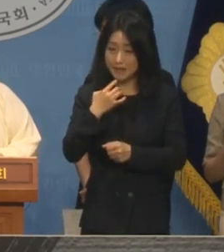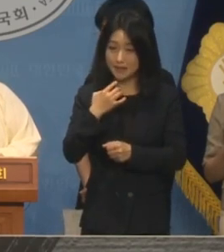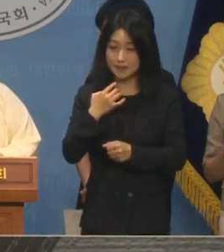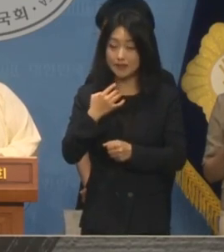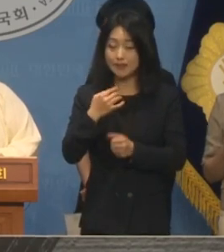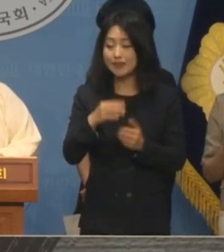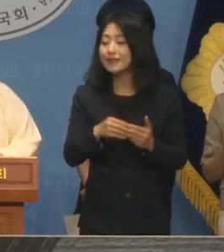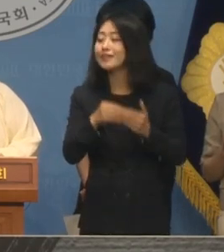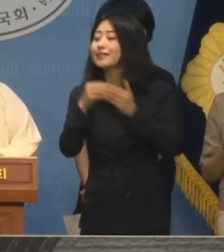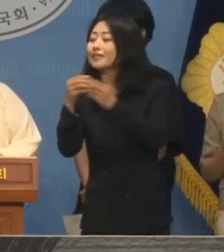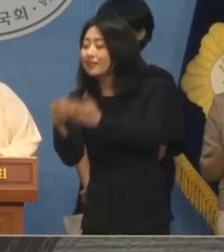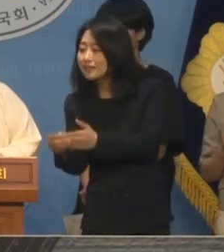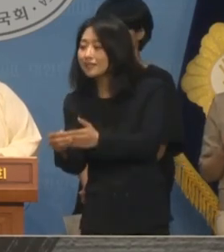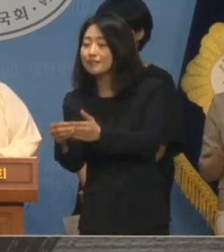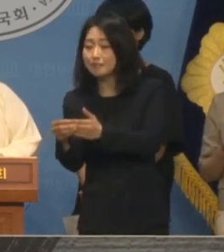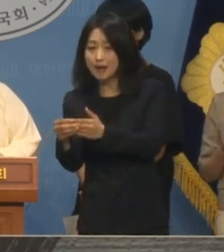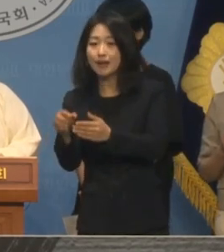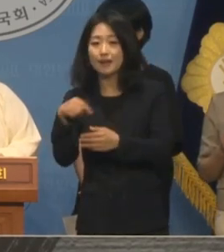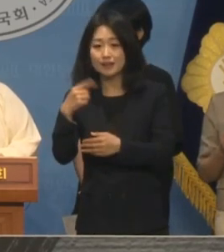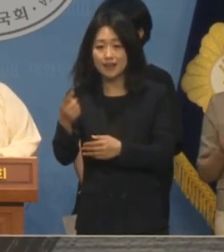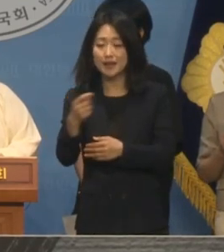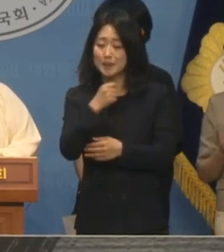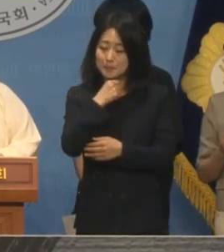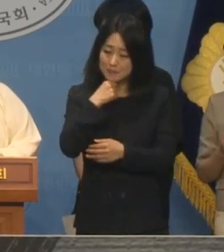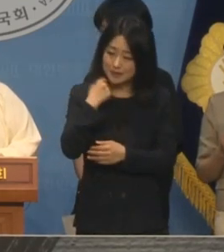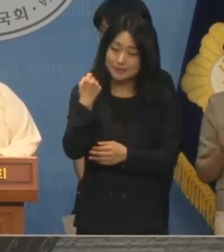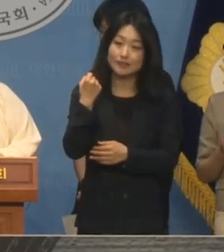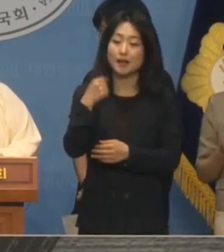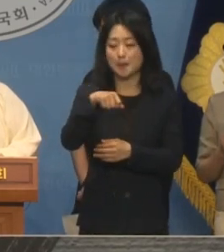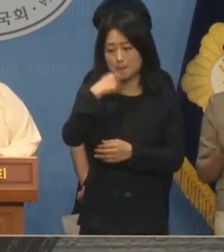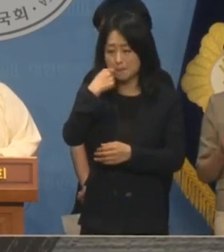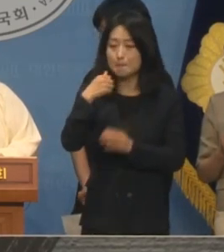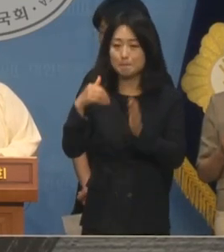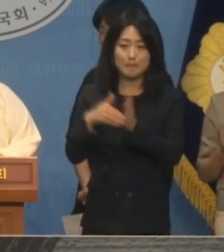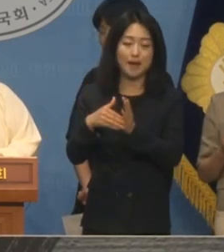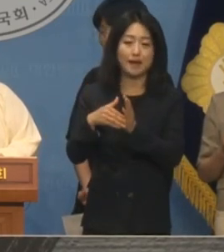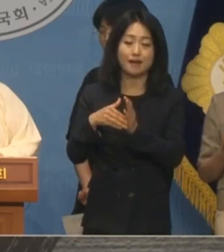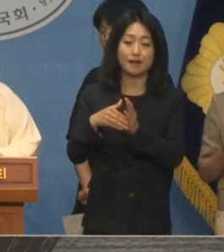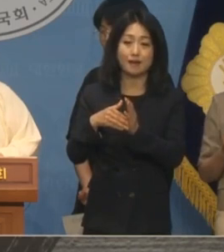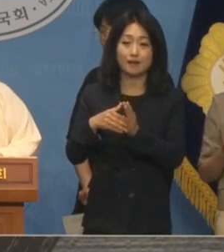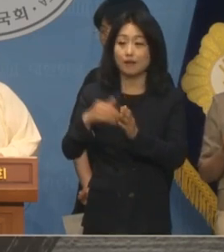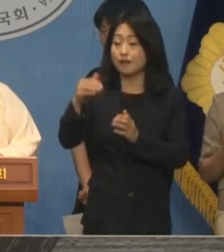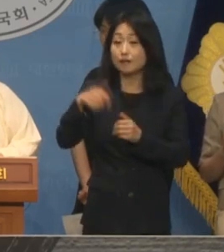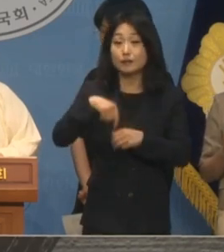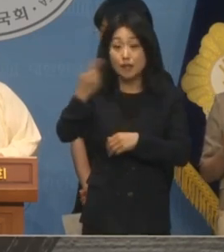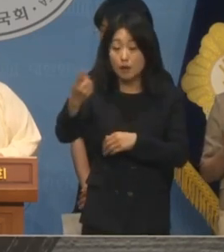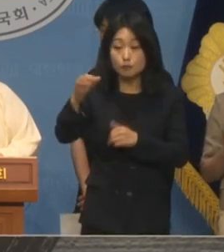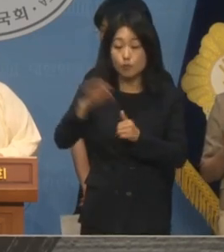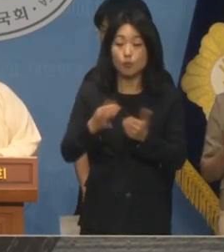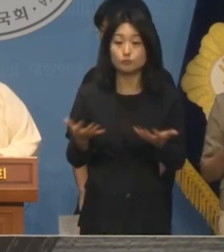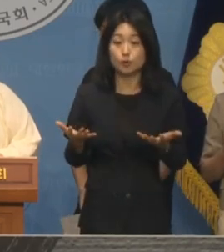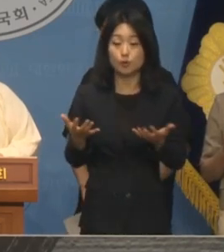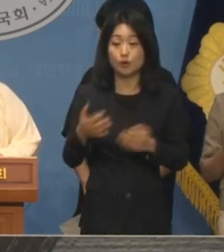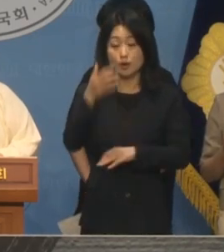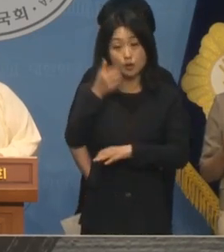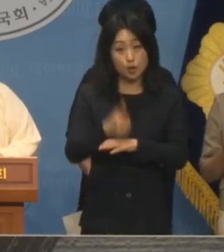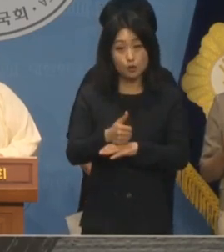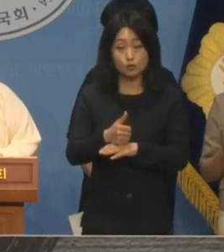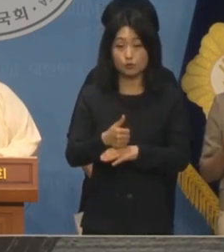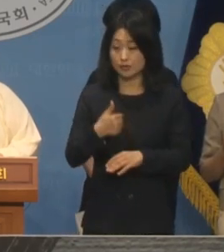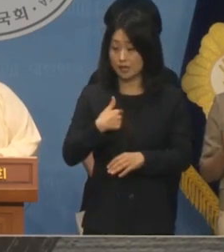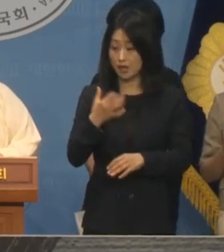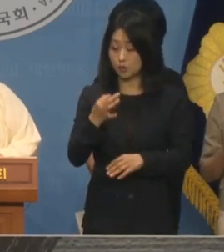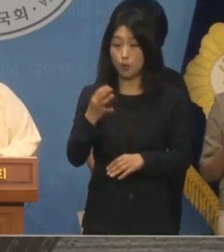데려다 주고 같이 맛있는 걸 밥 먹고 끝났습니다. 그런데 나중에는 내